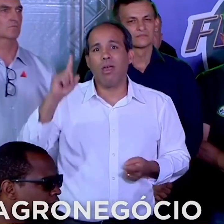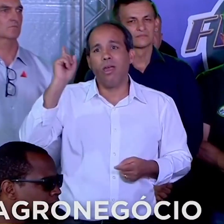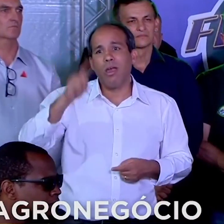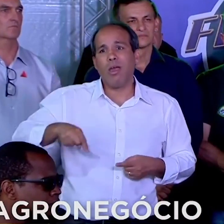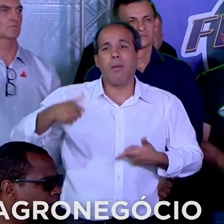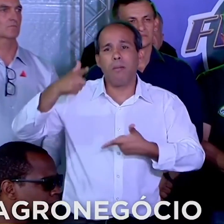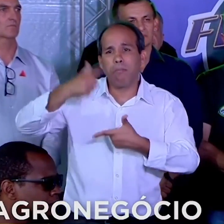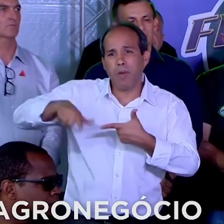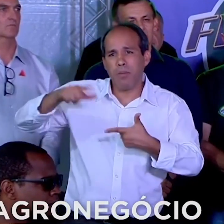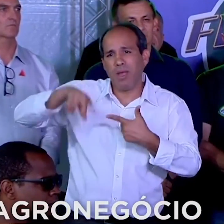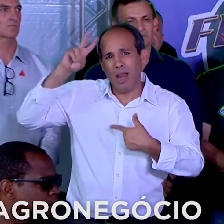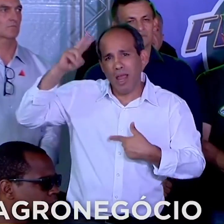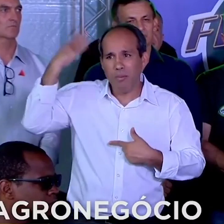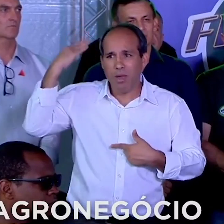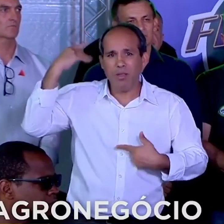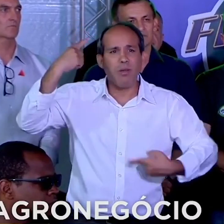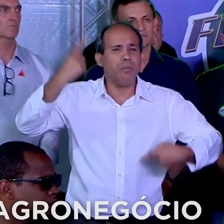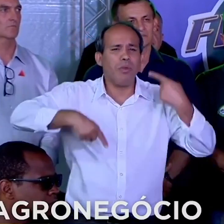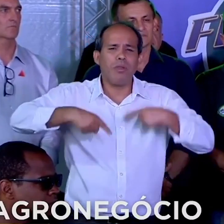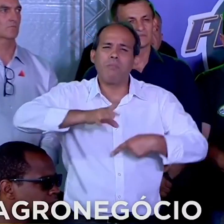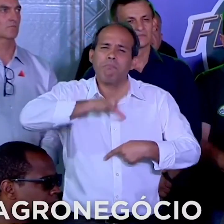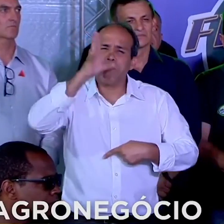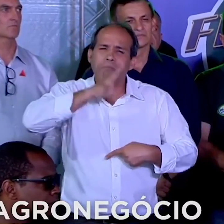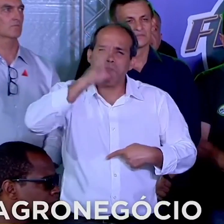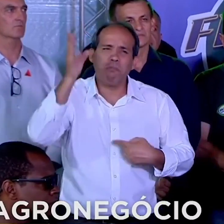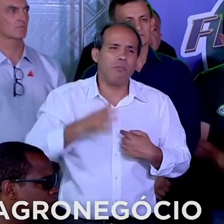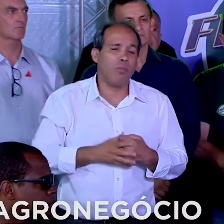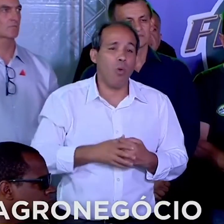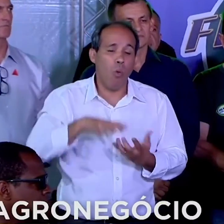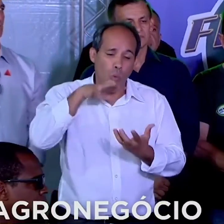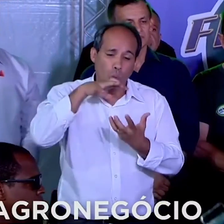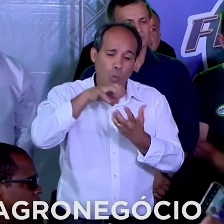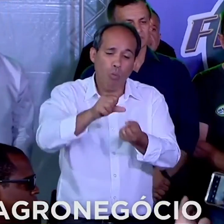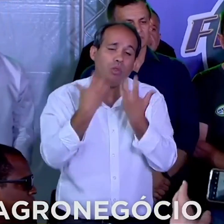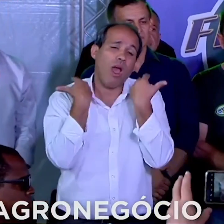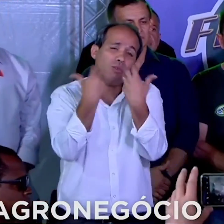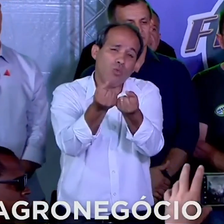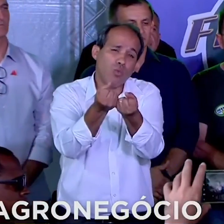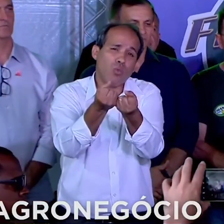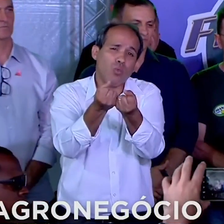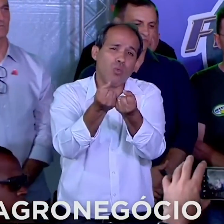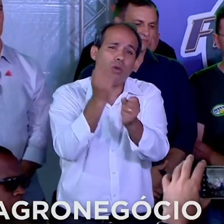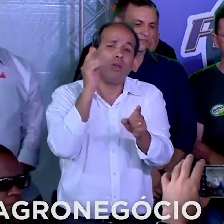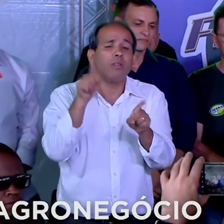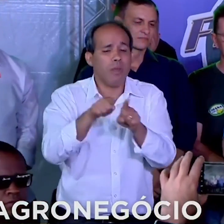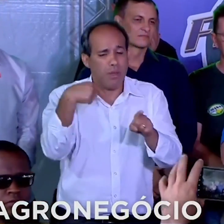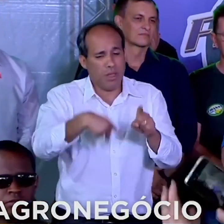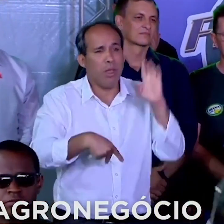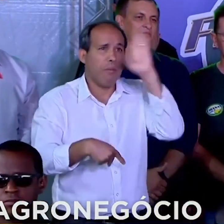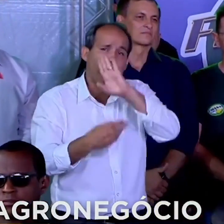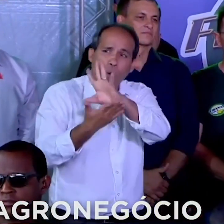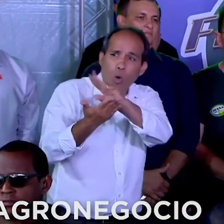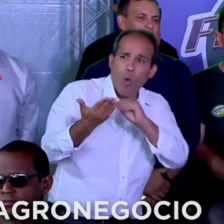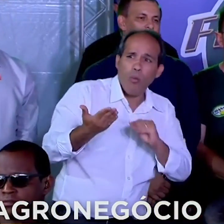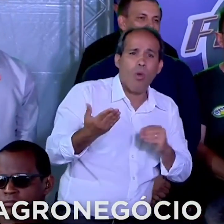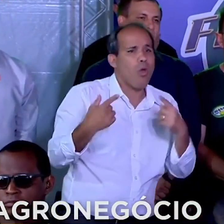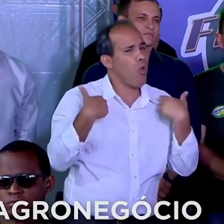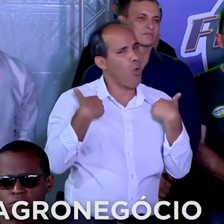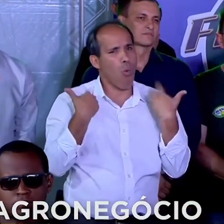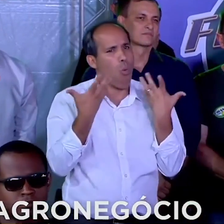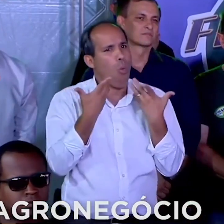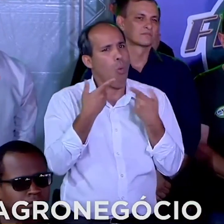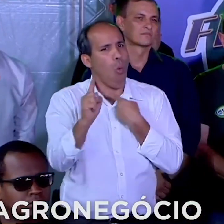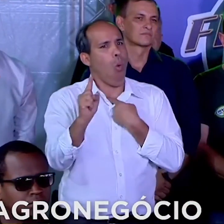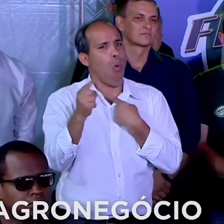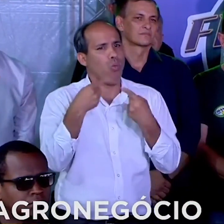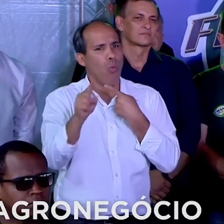consequência daquela política errada que o mundo todo adotou e o Brasil também contra a minha vontade